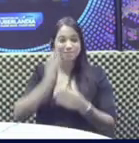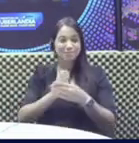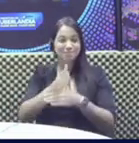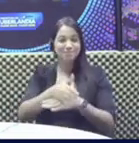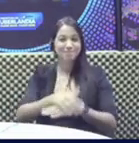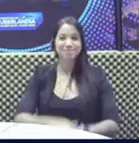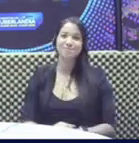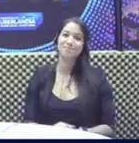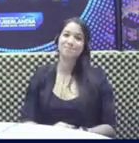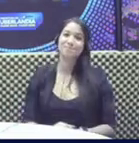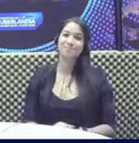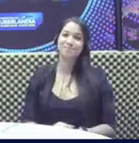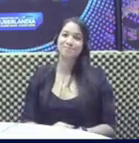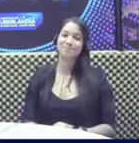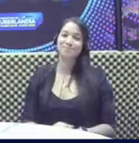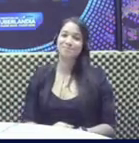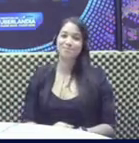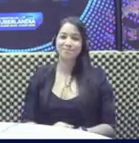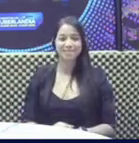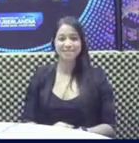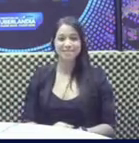Acesse!